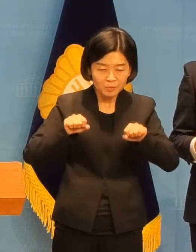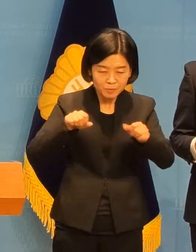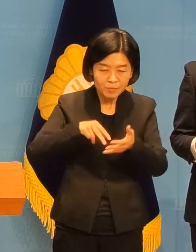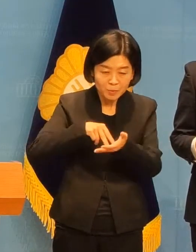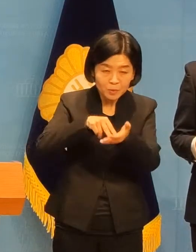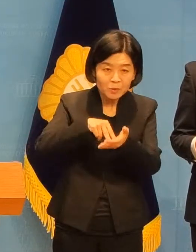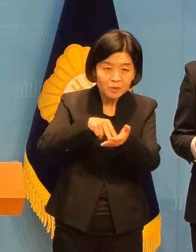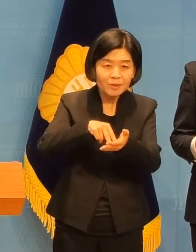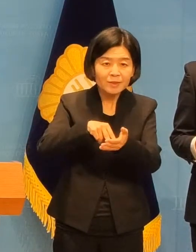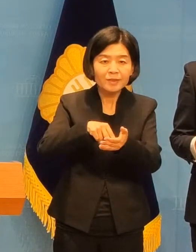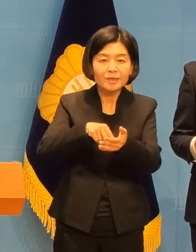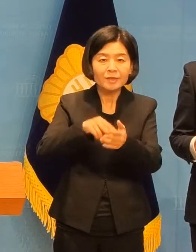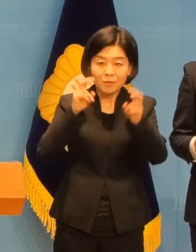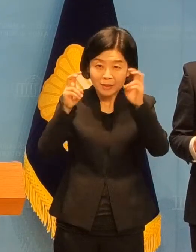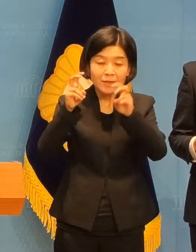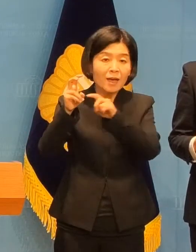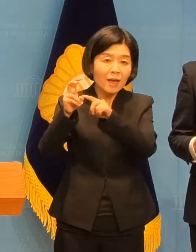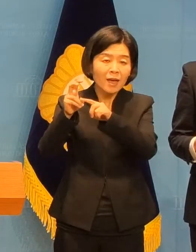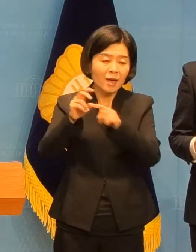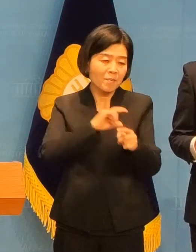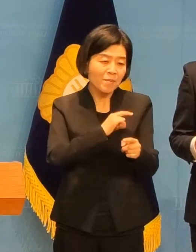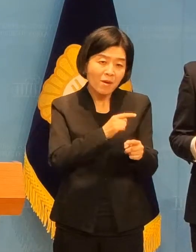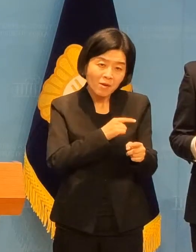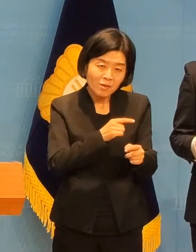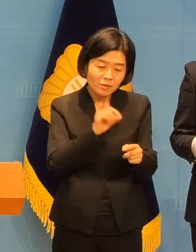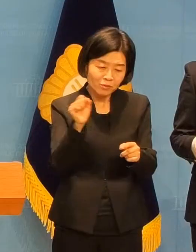사업자에게 면허 실시간 인증 의무화,